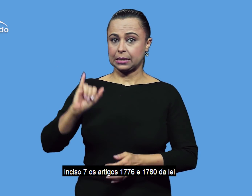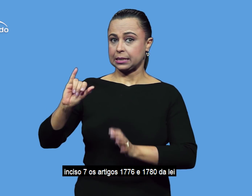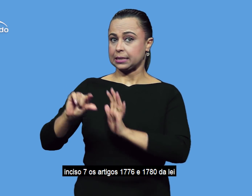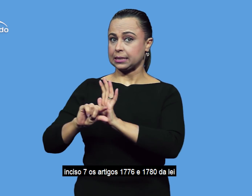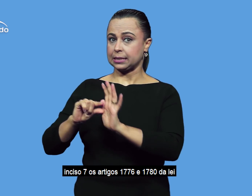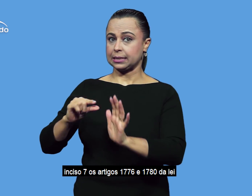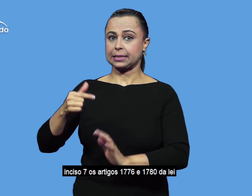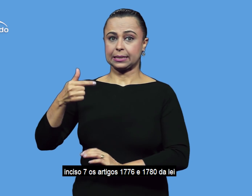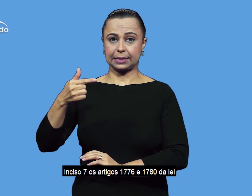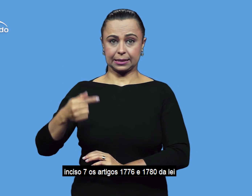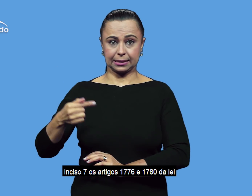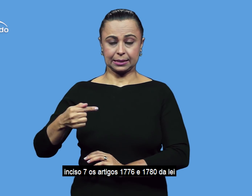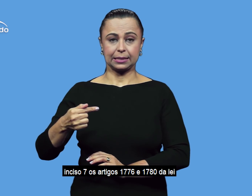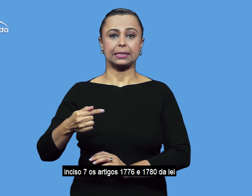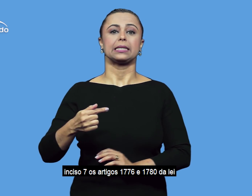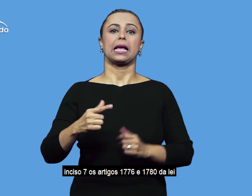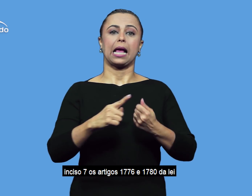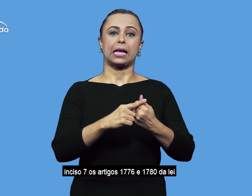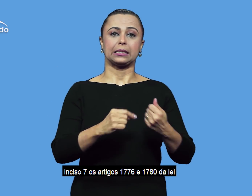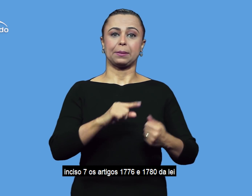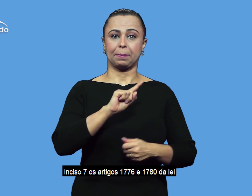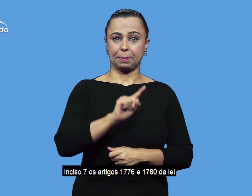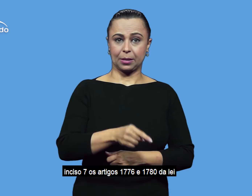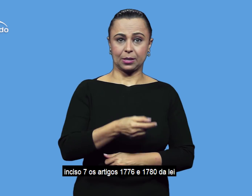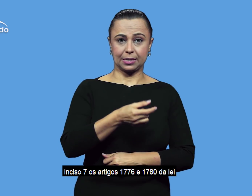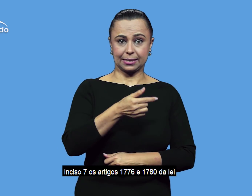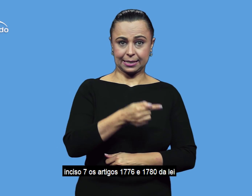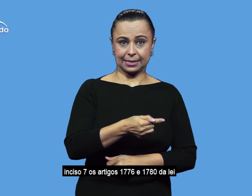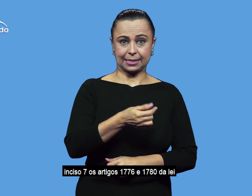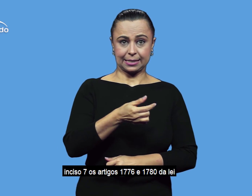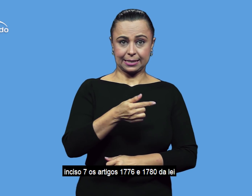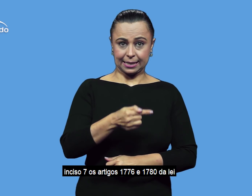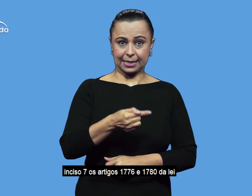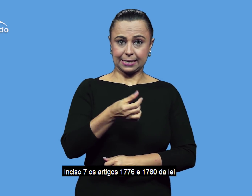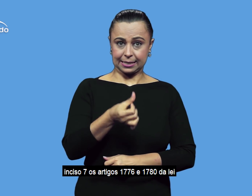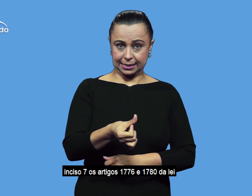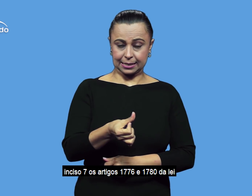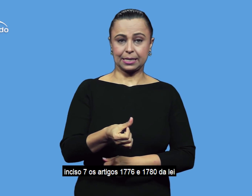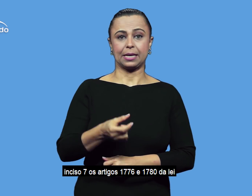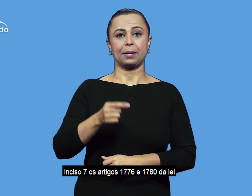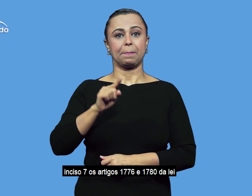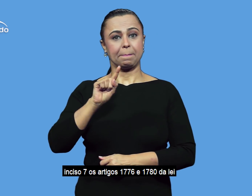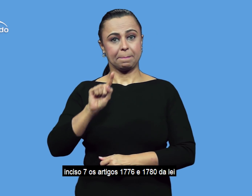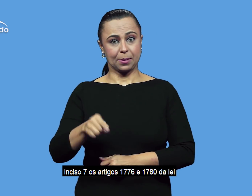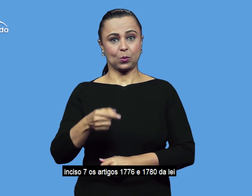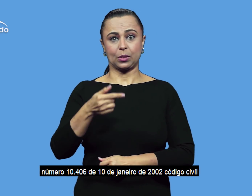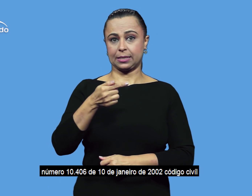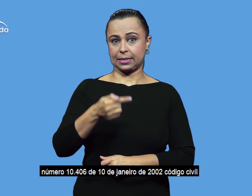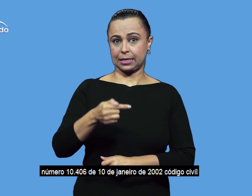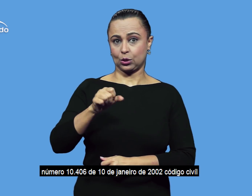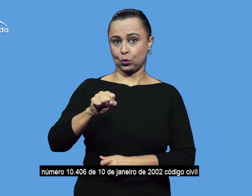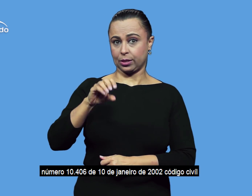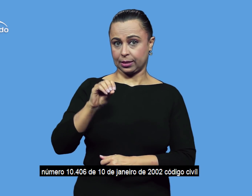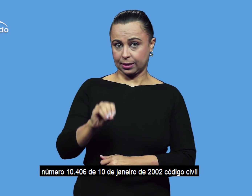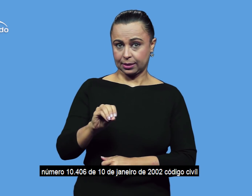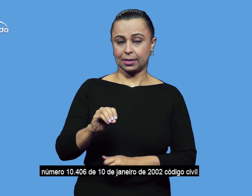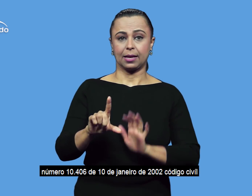artigos 1776 e 1780 da lei número 10.406